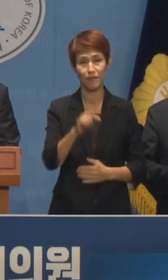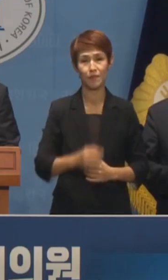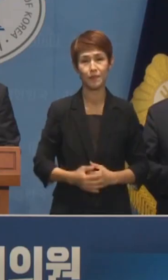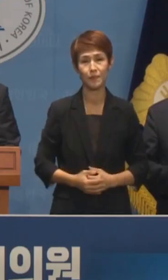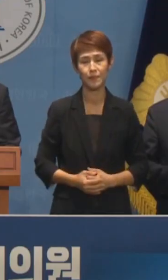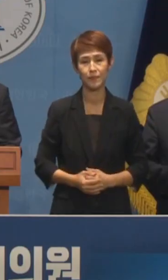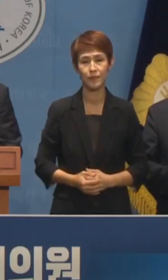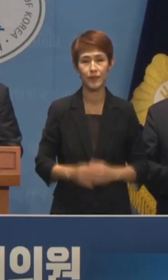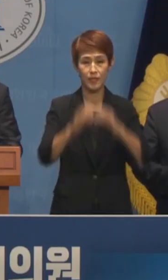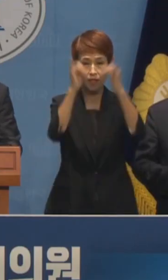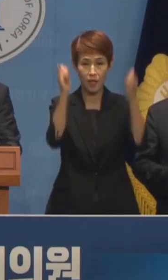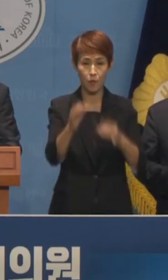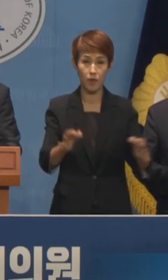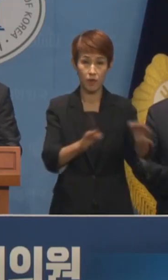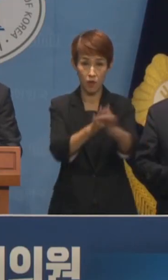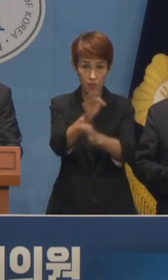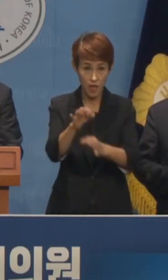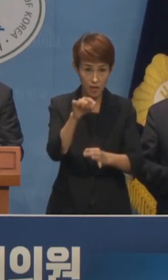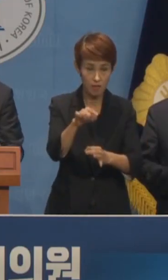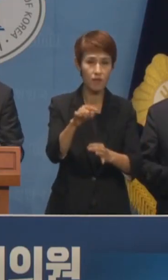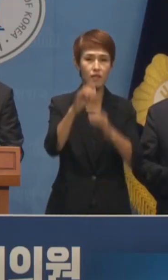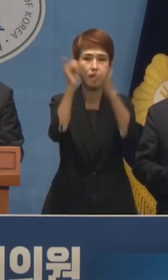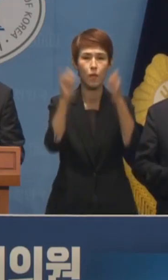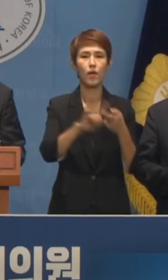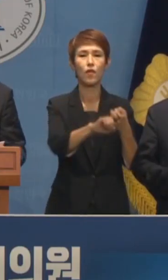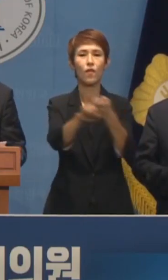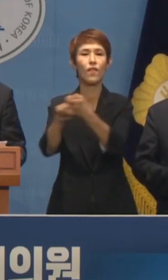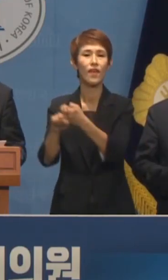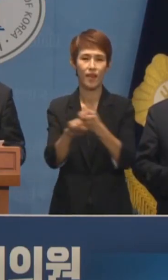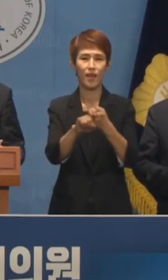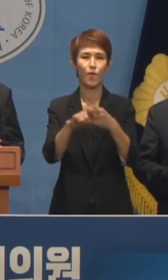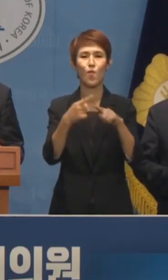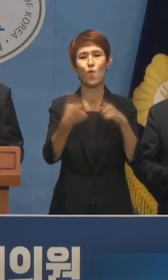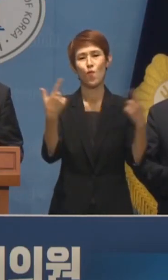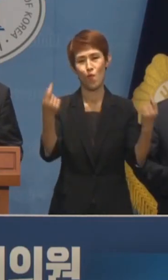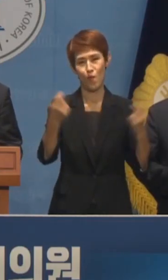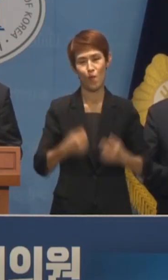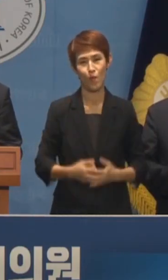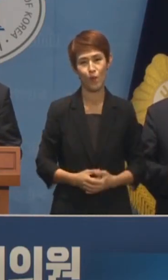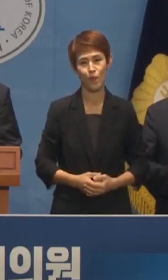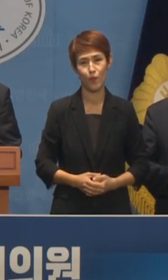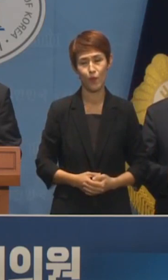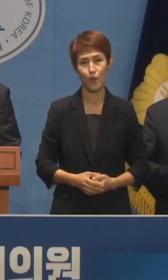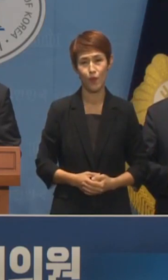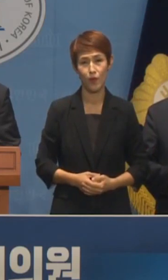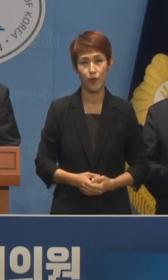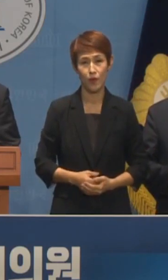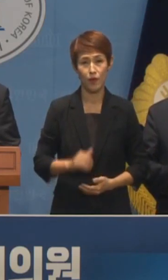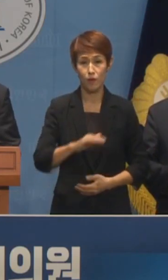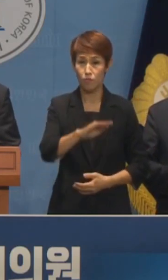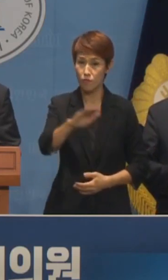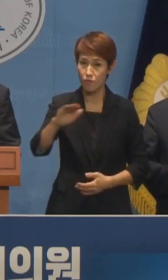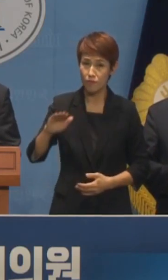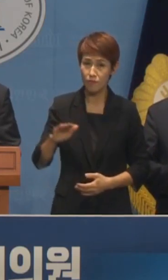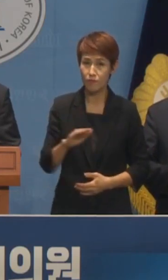그래서 사회적 경제를 사회 연대 경제라고도 부릅니다. 아직은 우리에게 덜